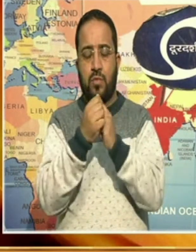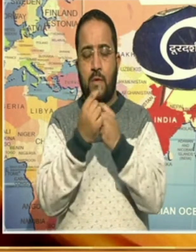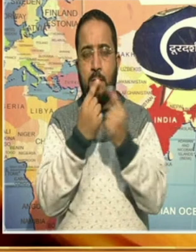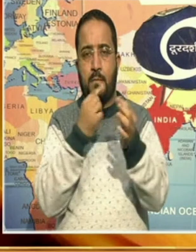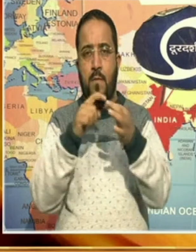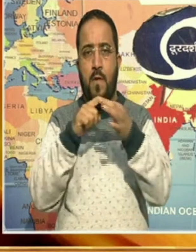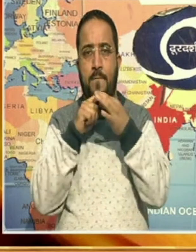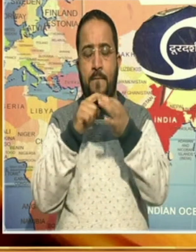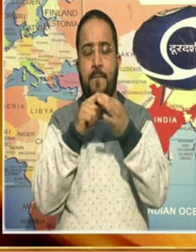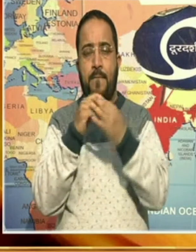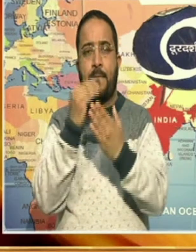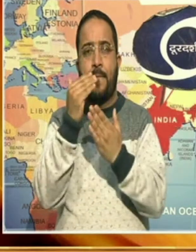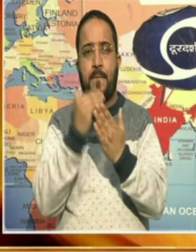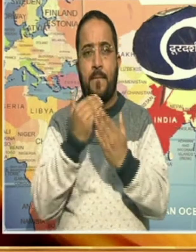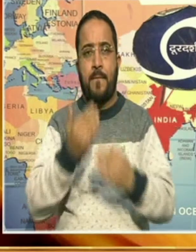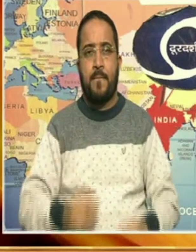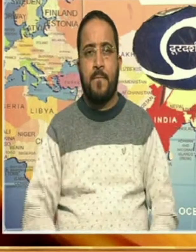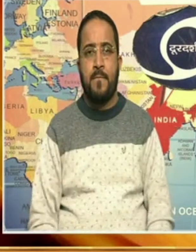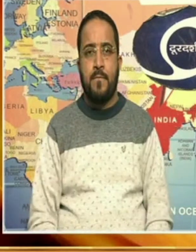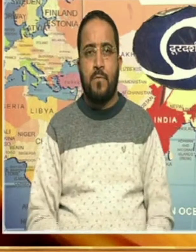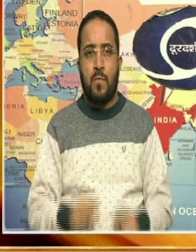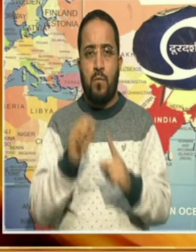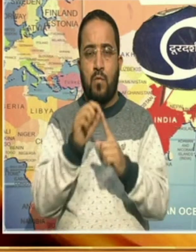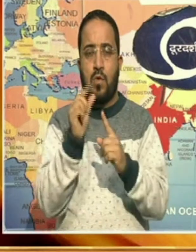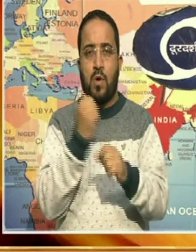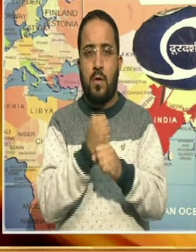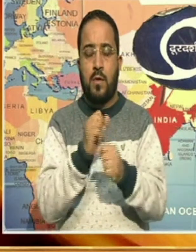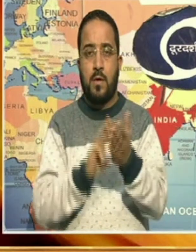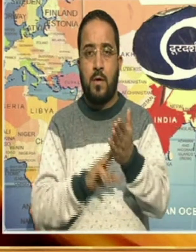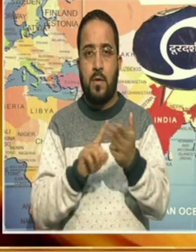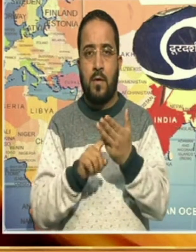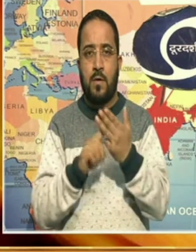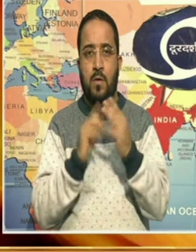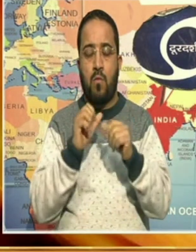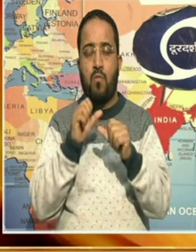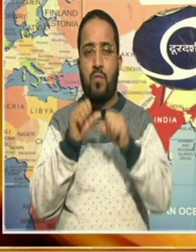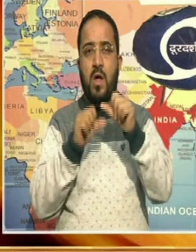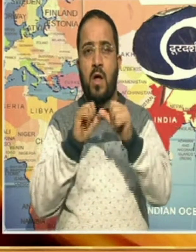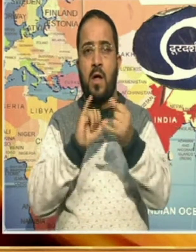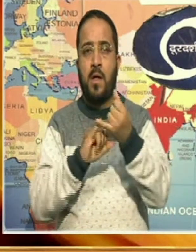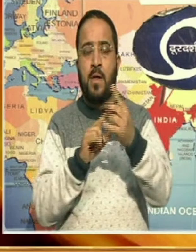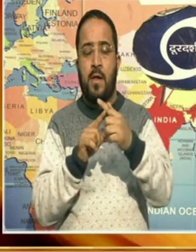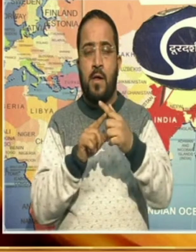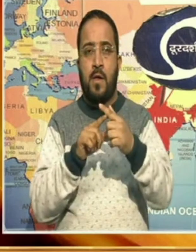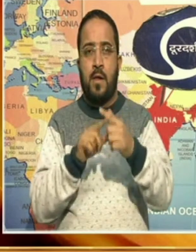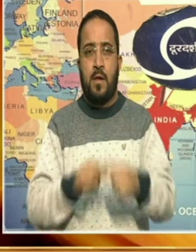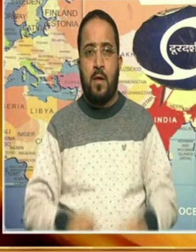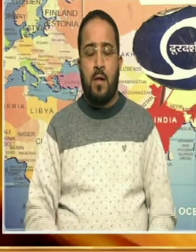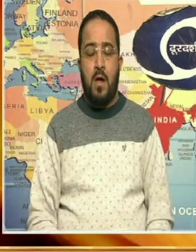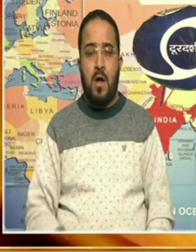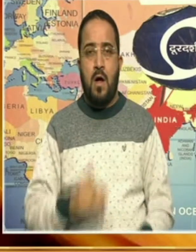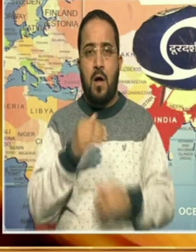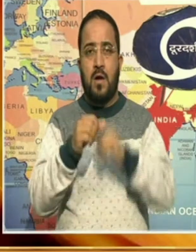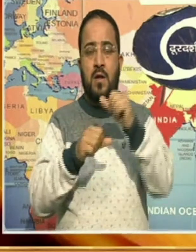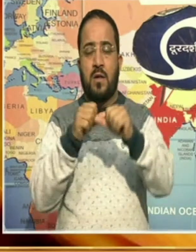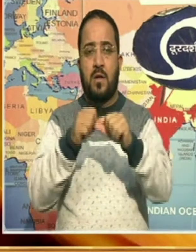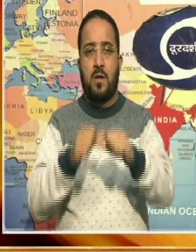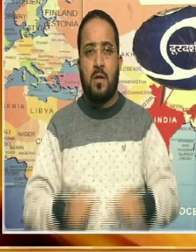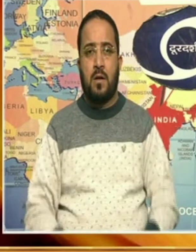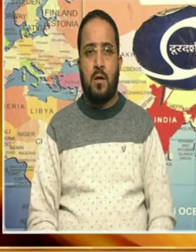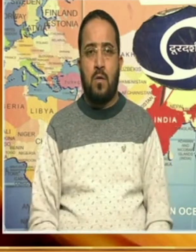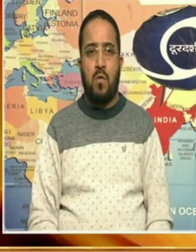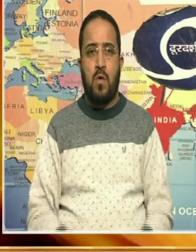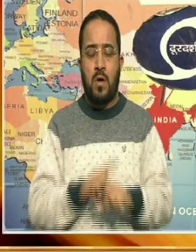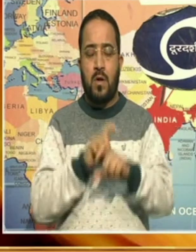اور پروگرام کے گزشتہ مرحلوں میں لیے گئے فیصلوں پر ہوئی